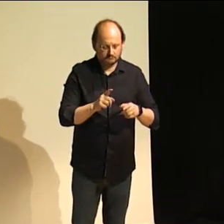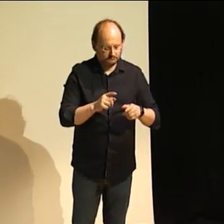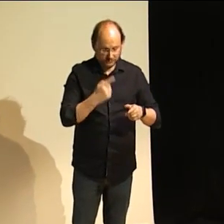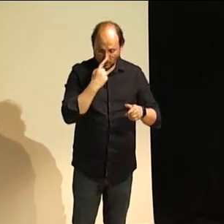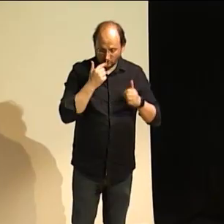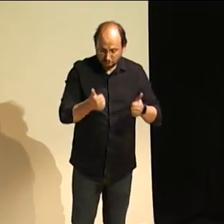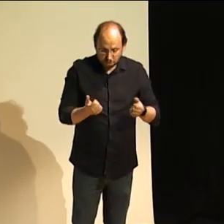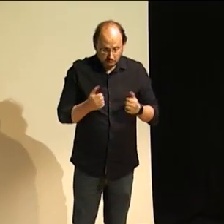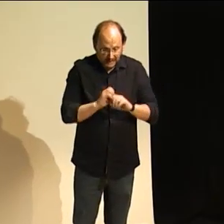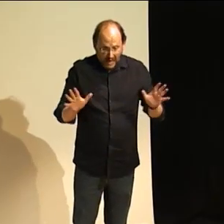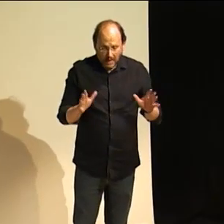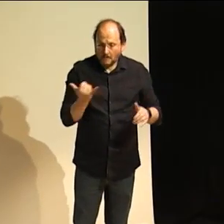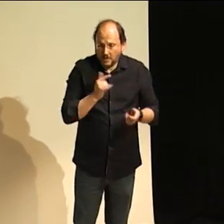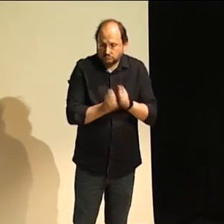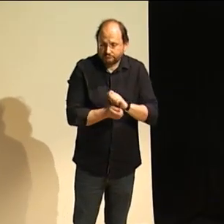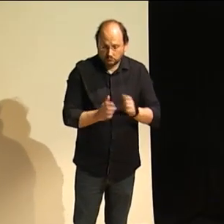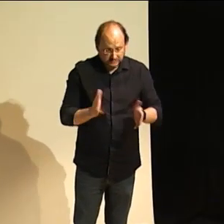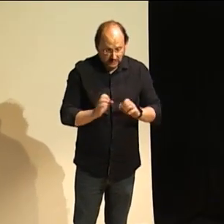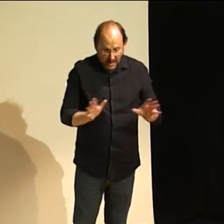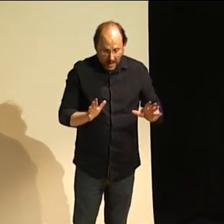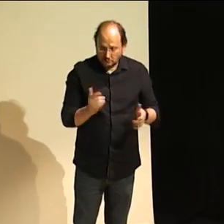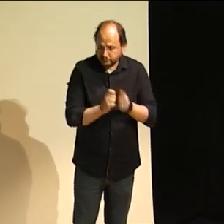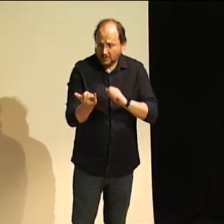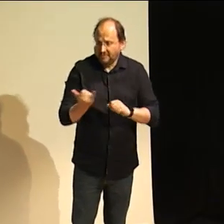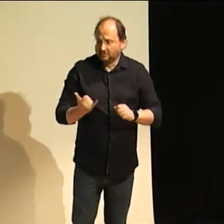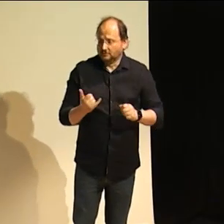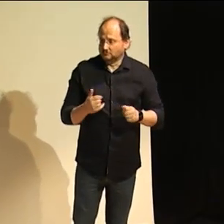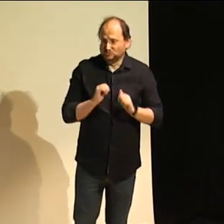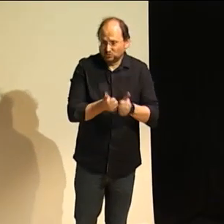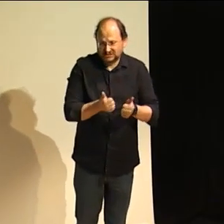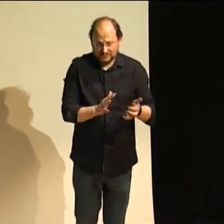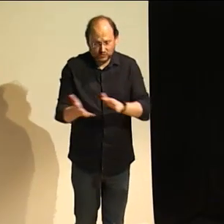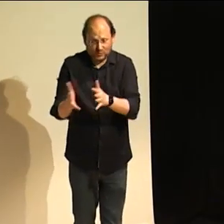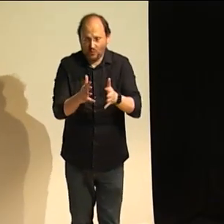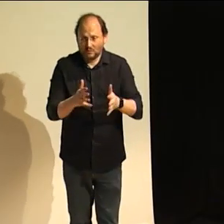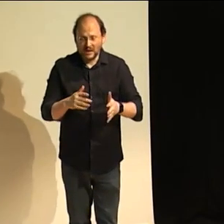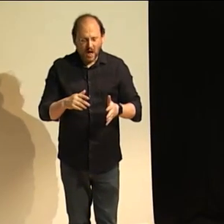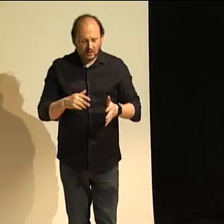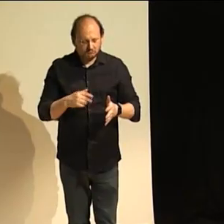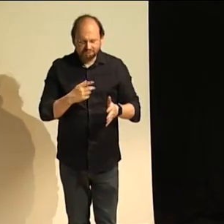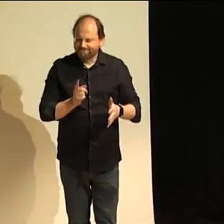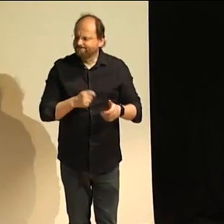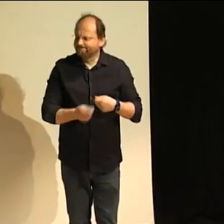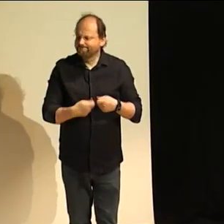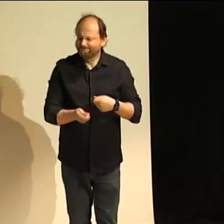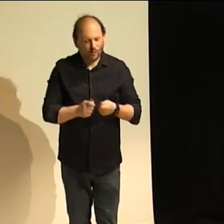on est encore sur cette fameuse boîte avec les boutons qui tournent. Pourtant, maintenant, on utilise la zapette. N'empêche que télévision reste toujours le